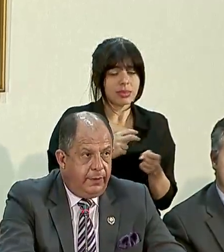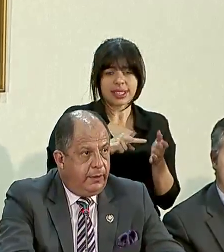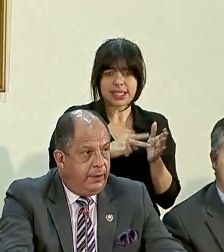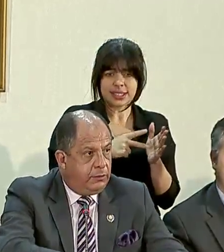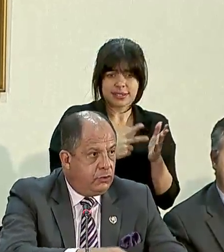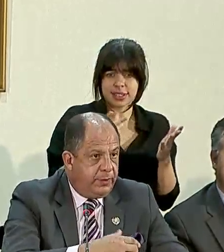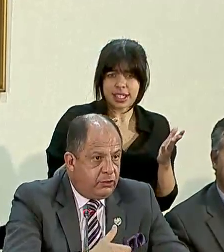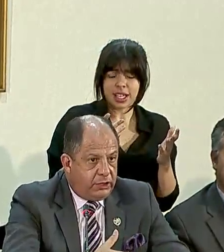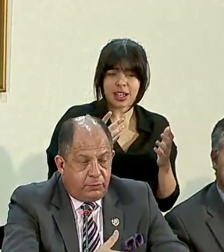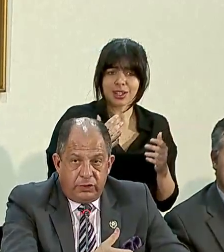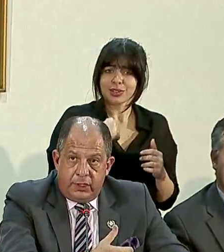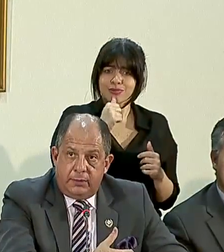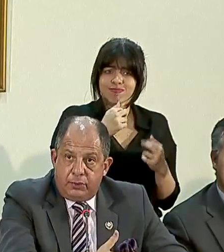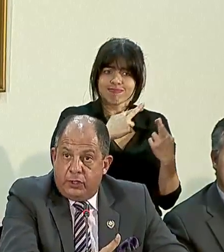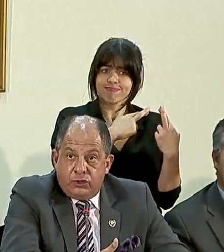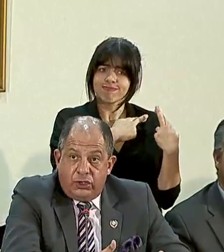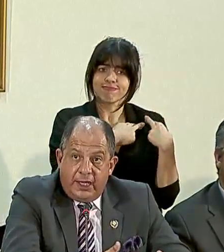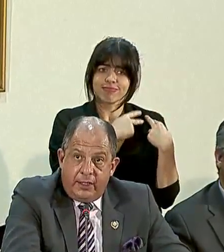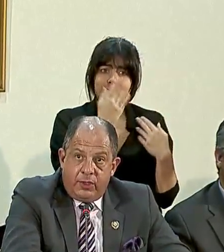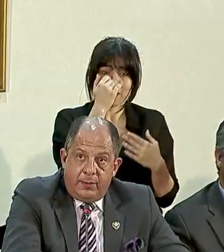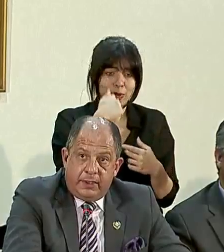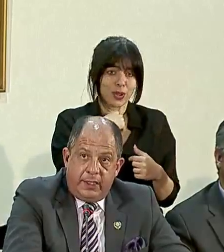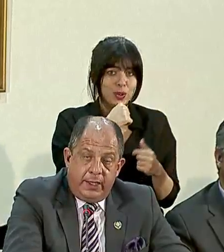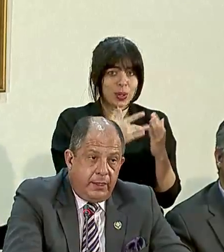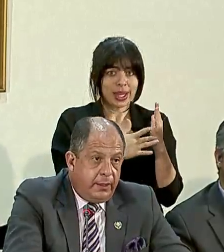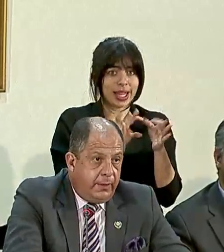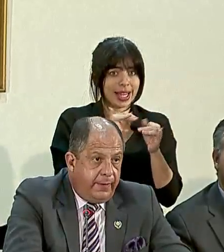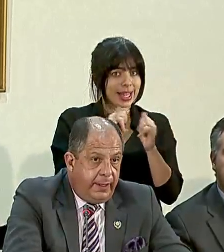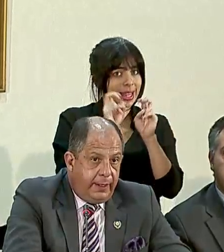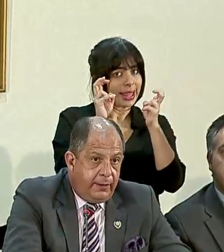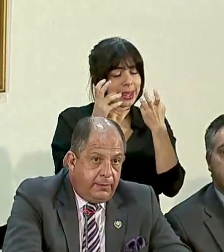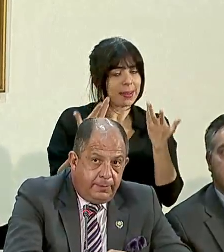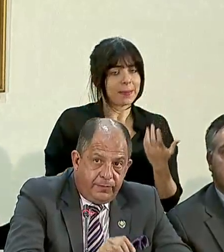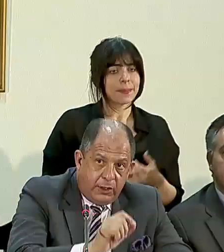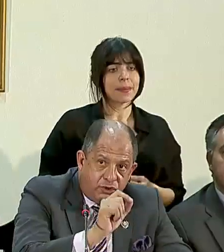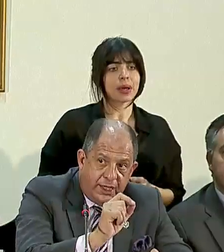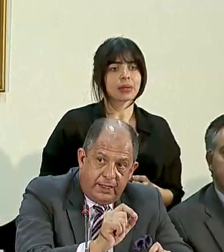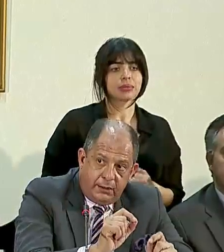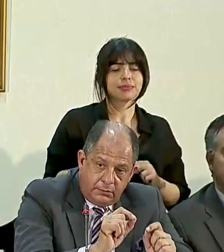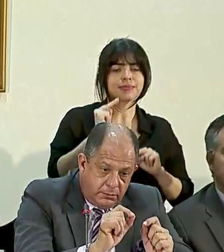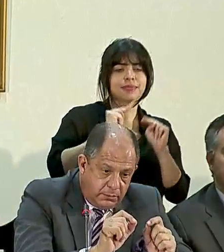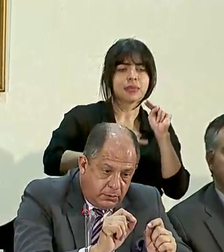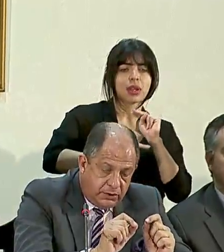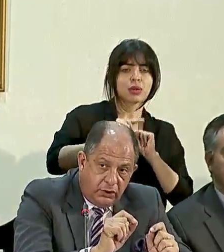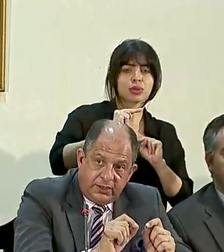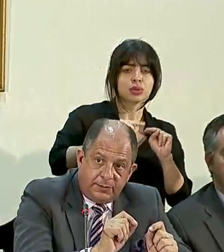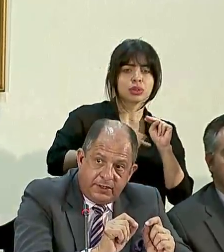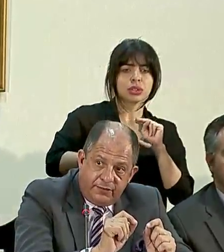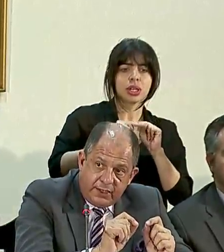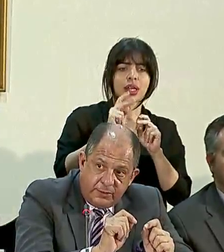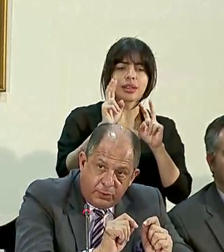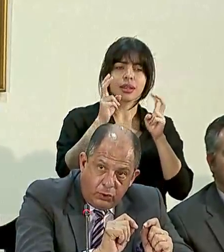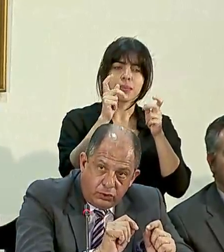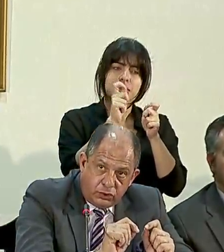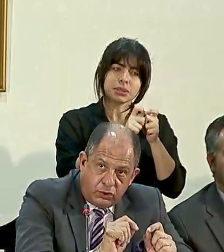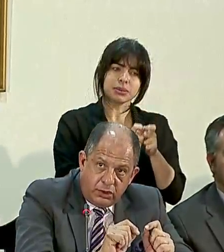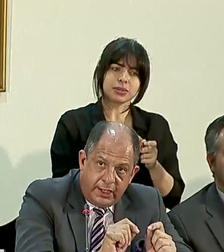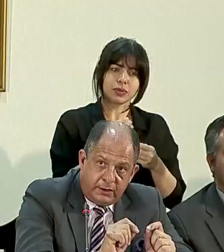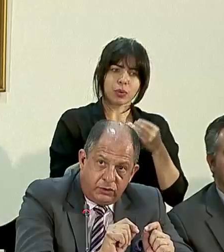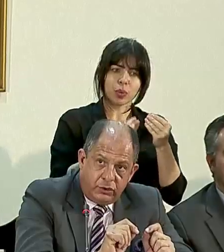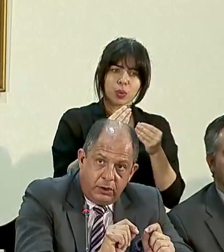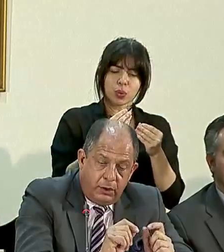decir, no me corresponde, porque no soy técnico en la materia, negociar cuestiones específicas y